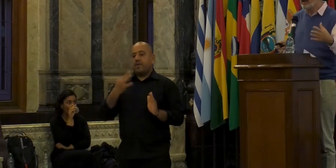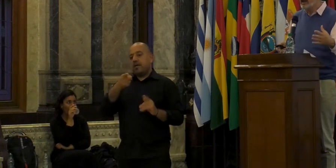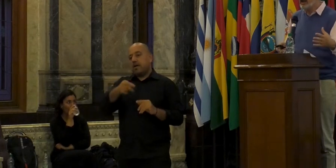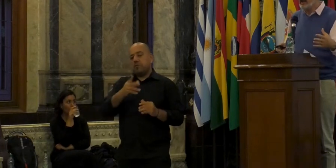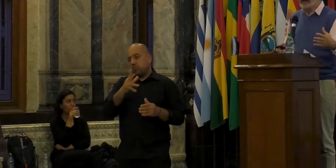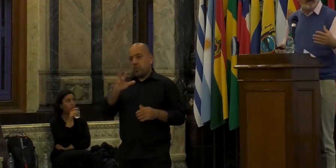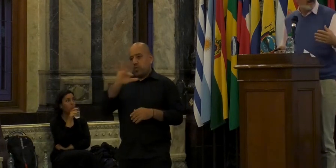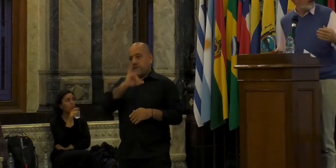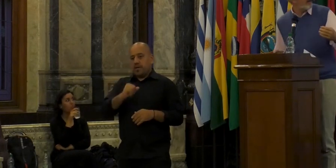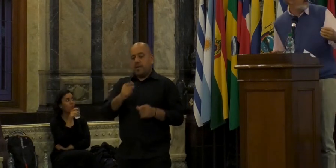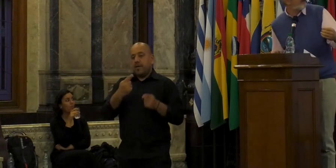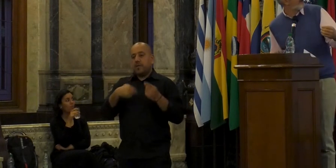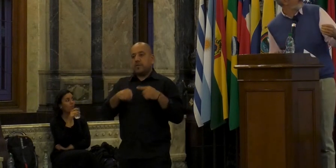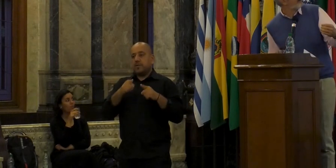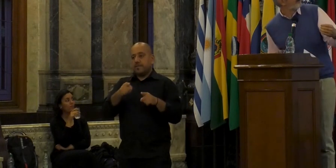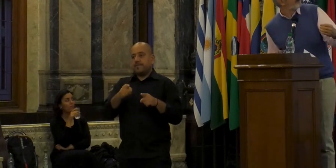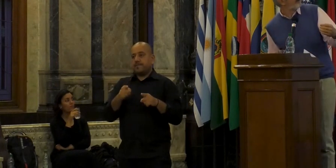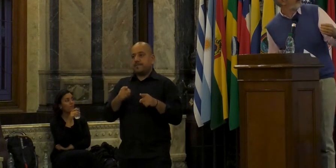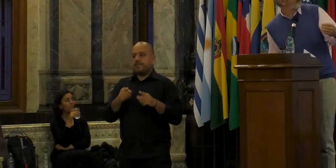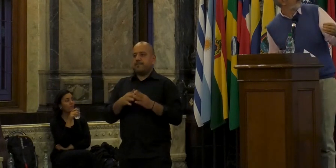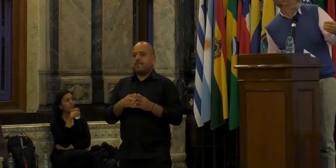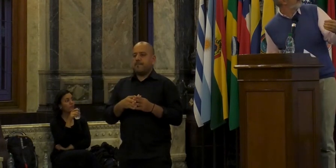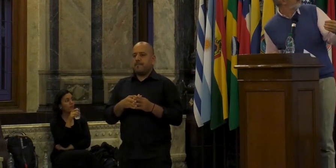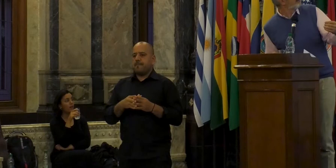Benjamin, y en